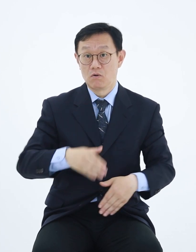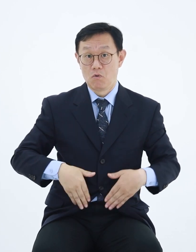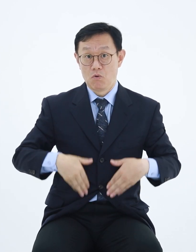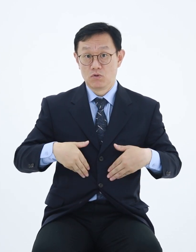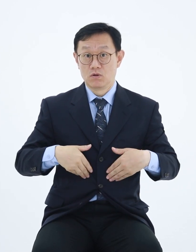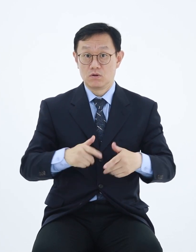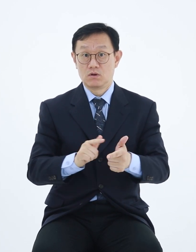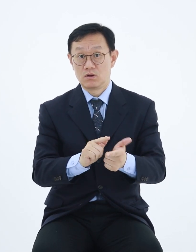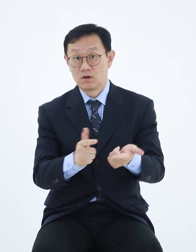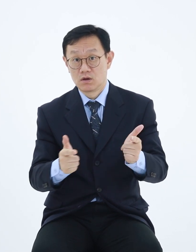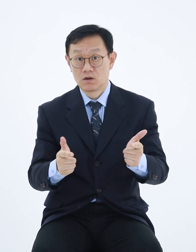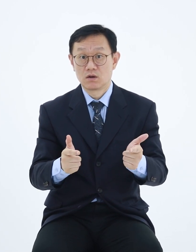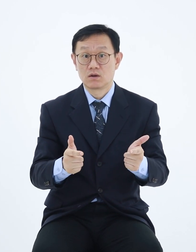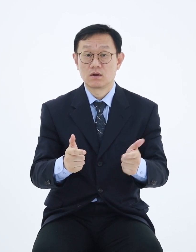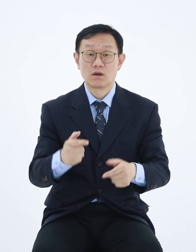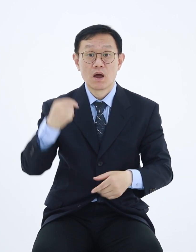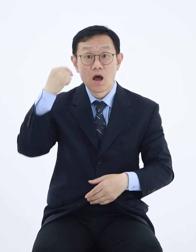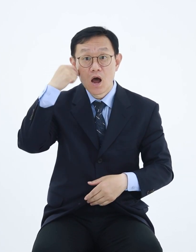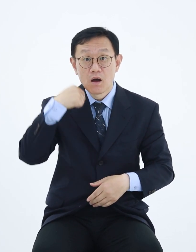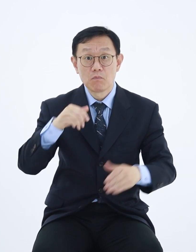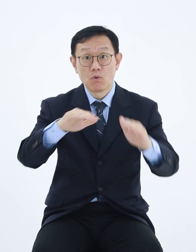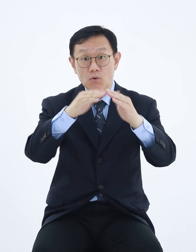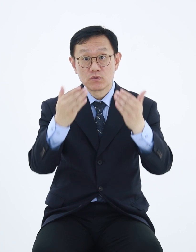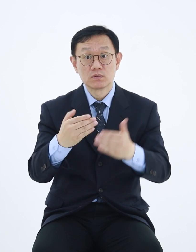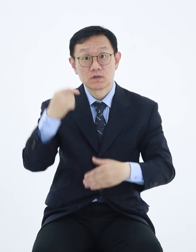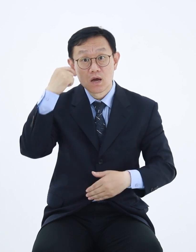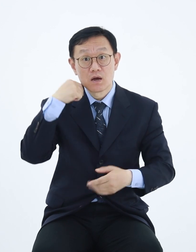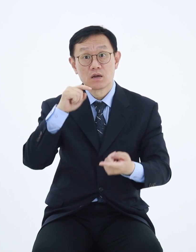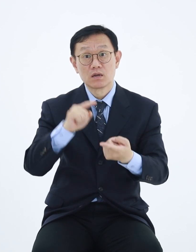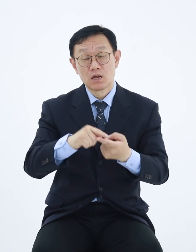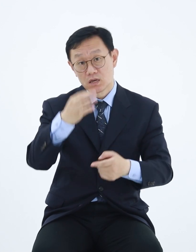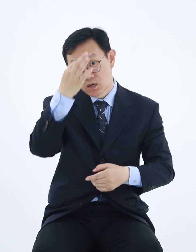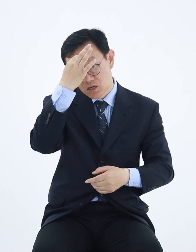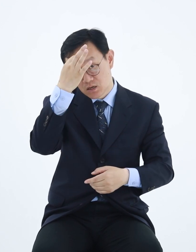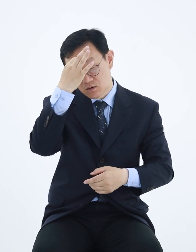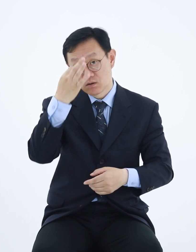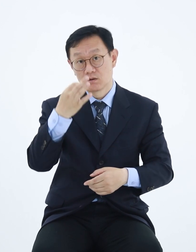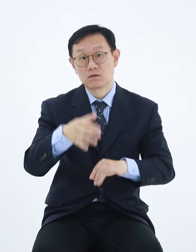자극과 관련된 감각 등 모든 감각에 관한 기능상의 손실 혹은 기형.